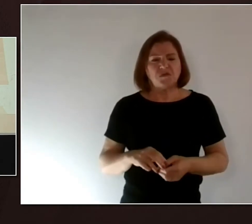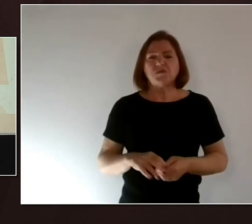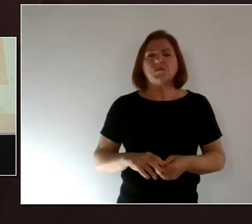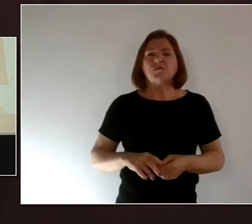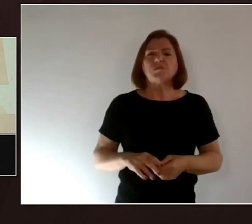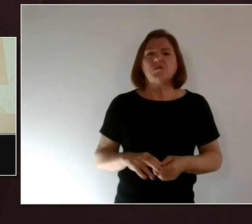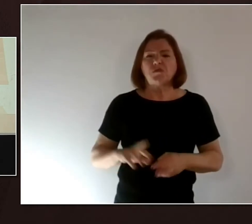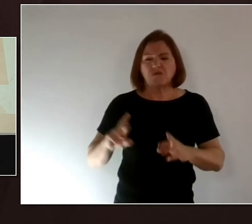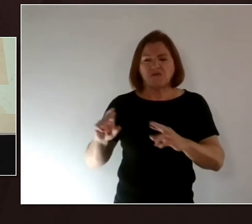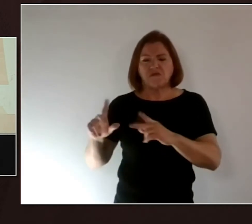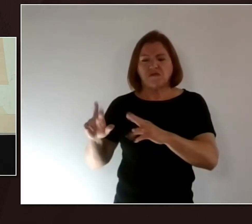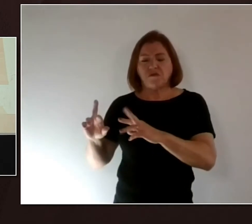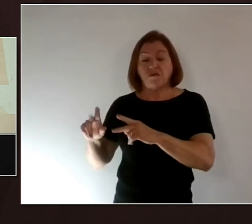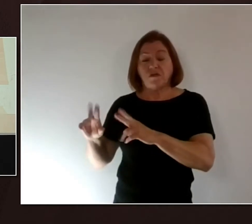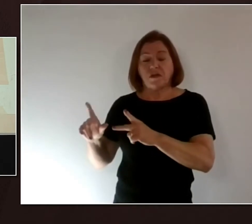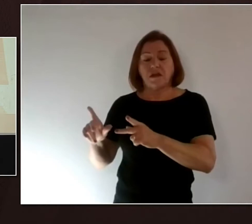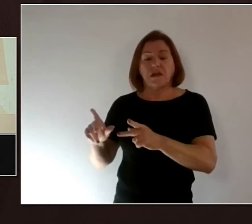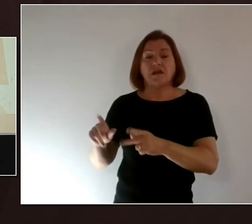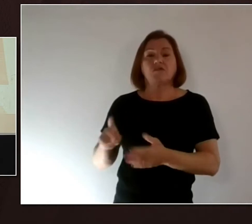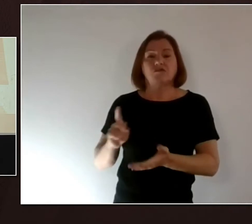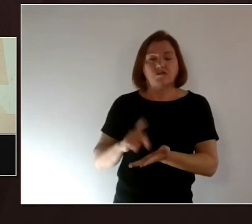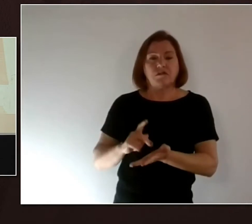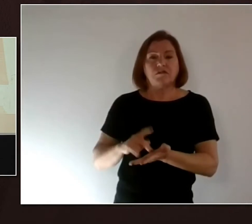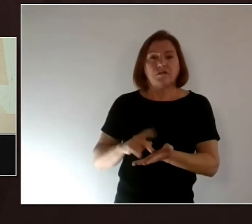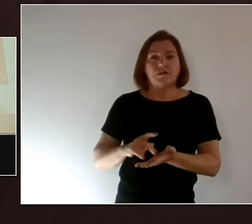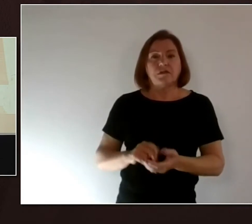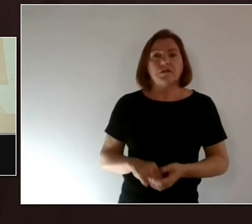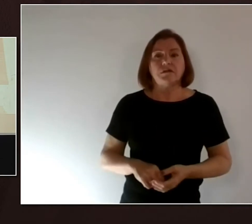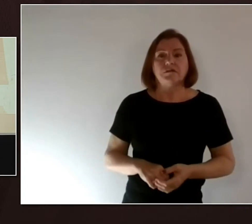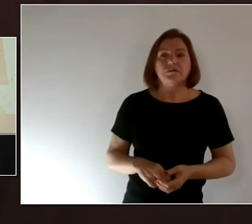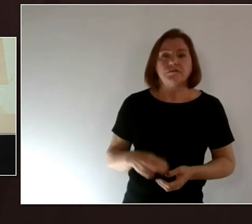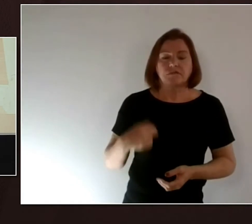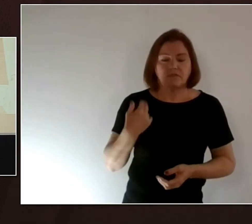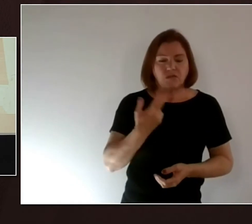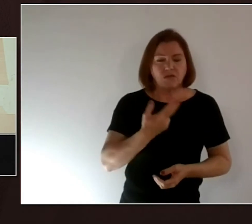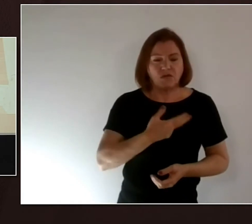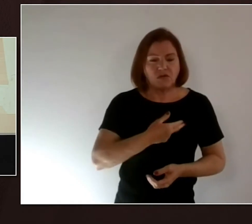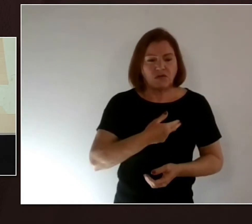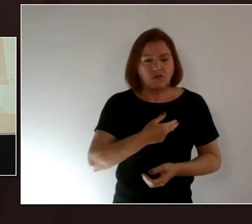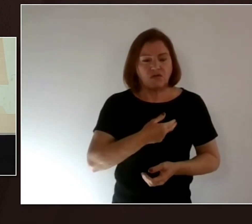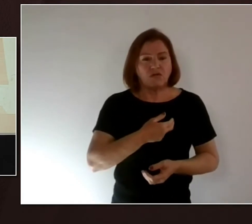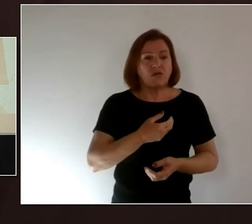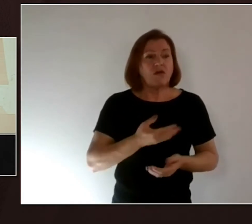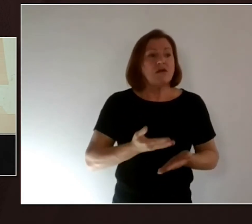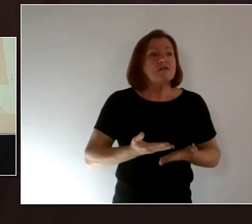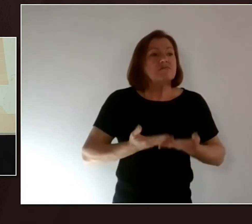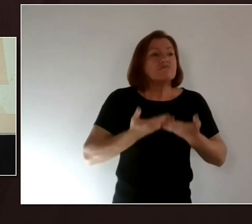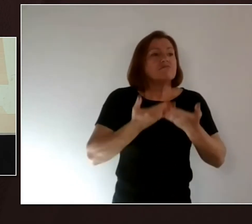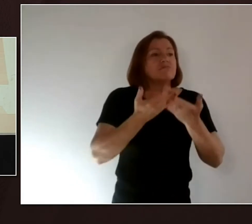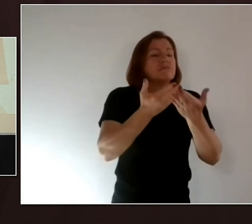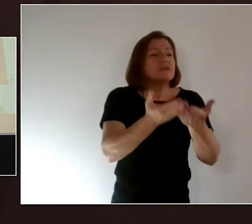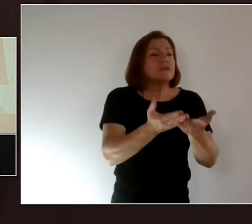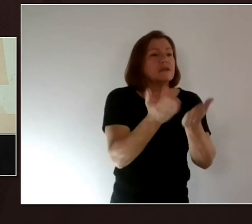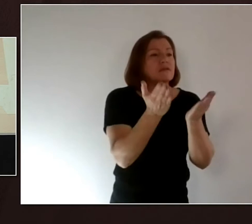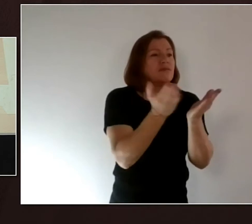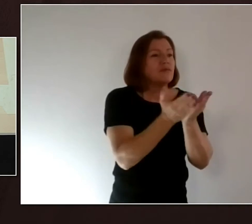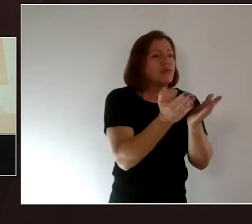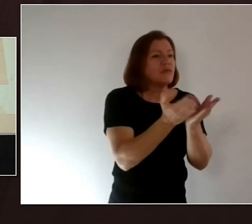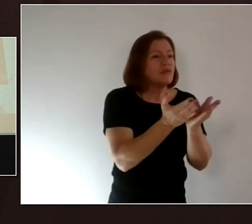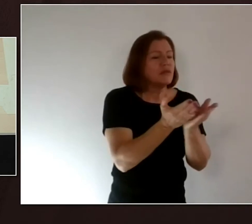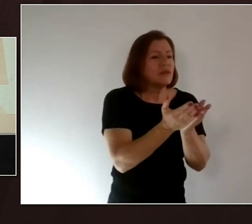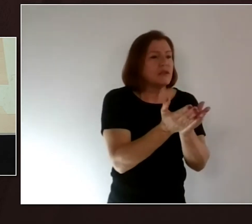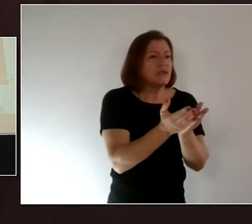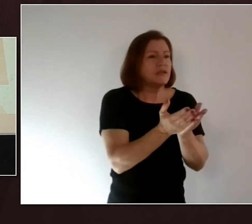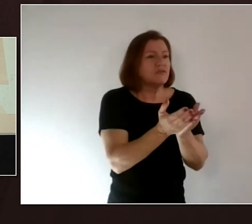produto genuíno, que é a palavra de Deus, né, um ministério da Nova